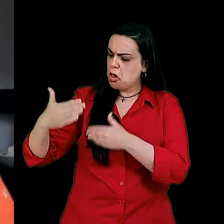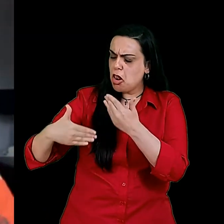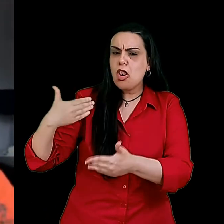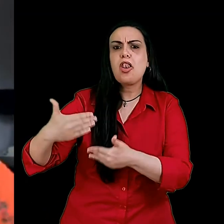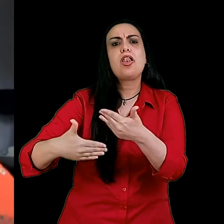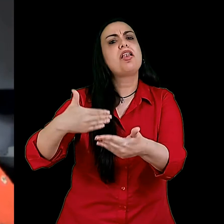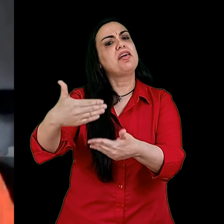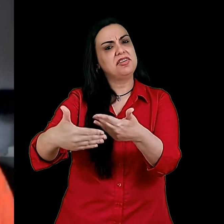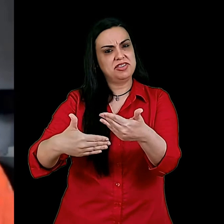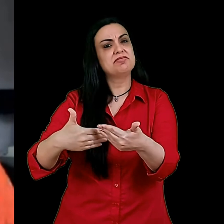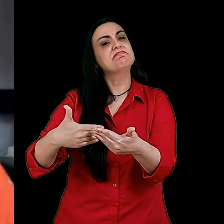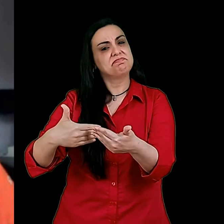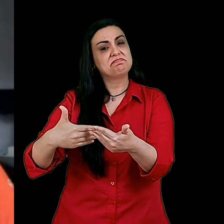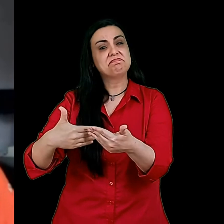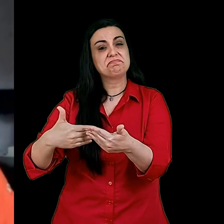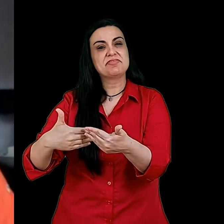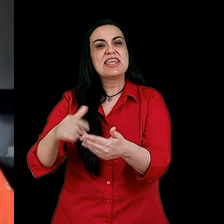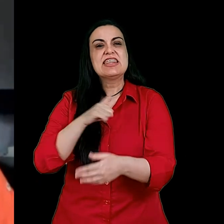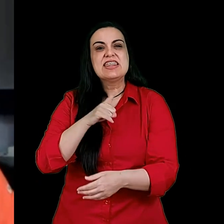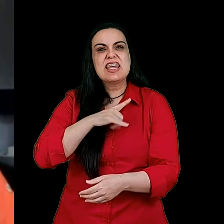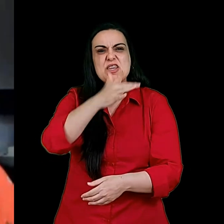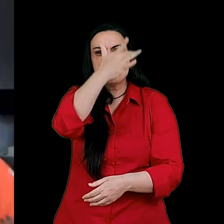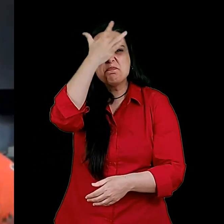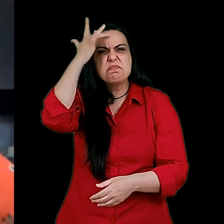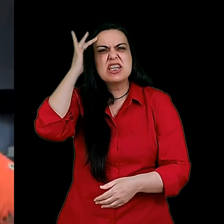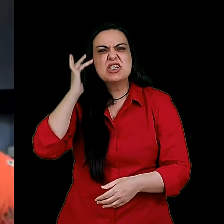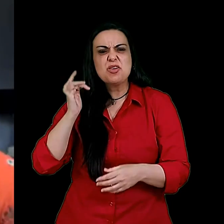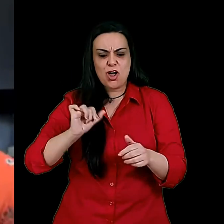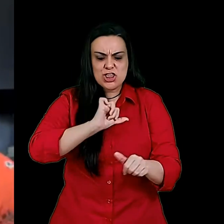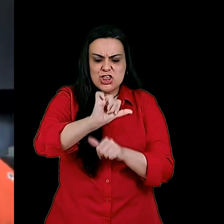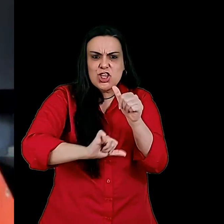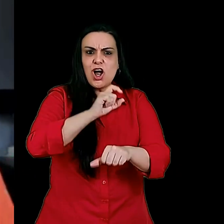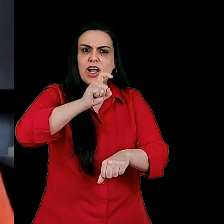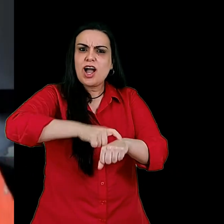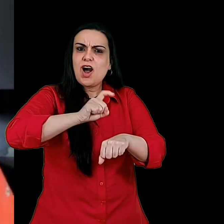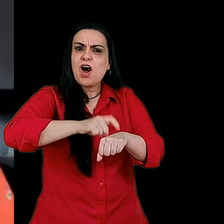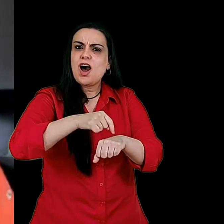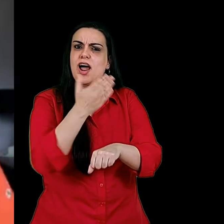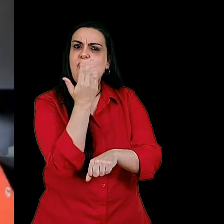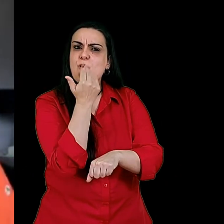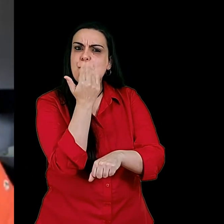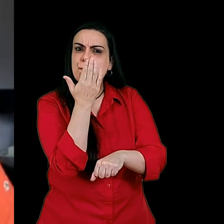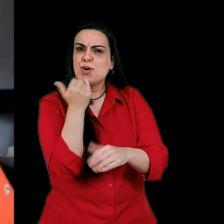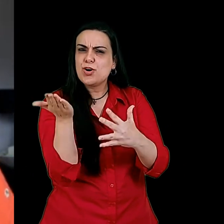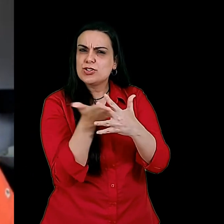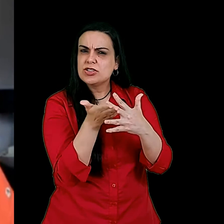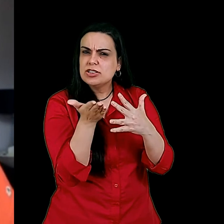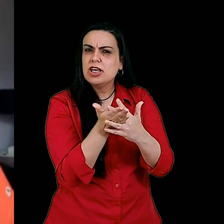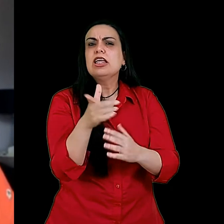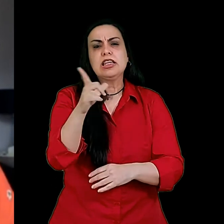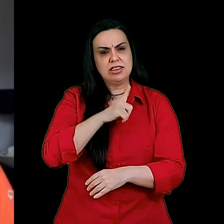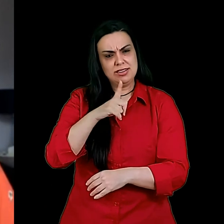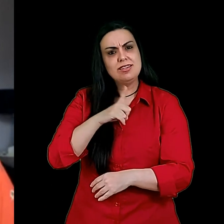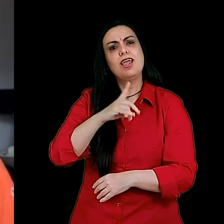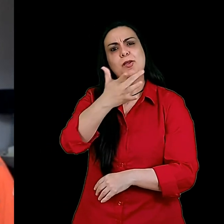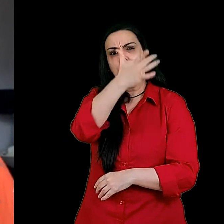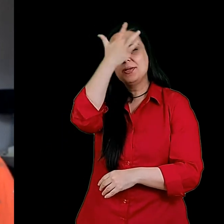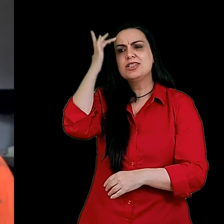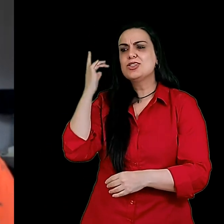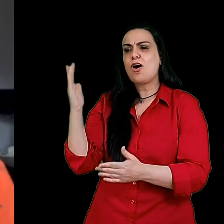avançando. Tem gente trocando horário de almoço, sabe? Tem